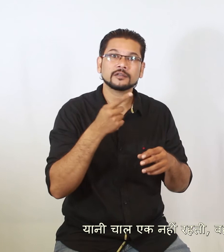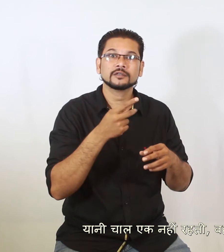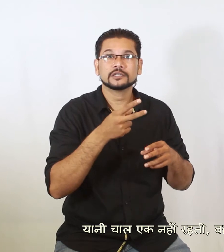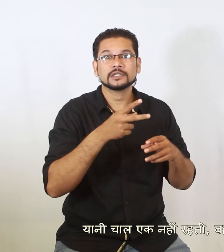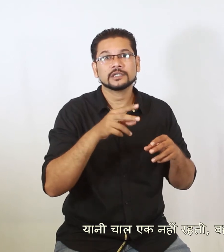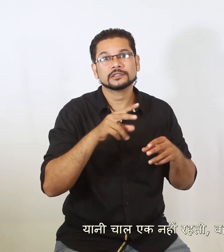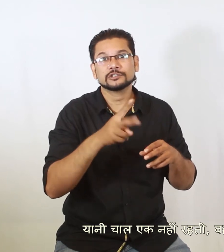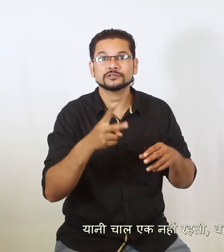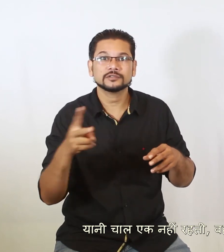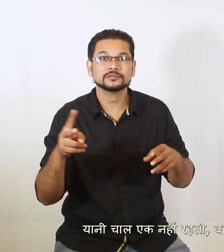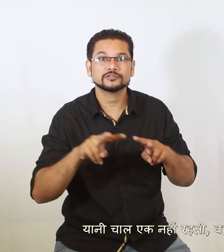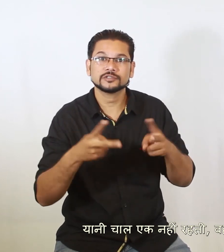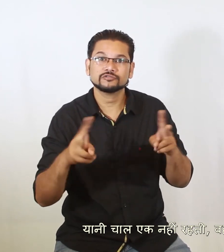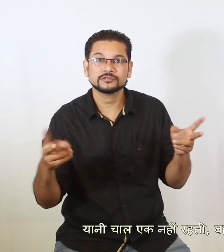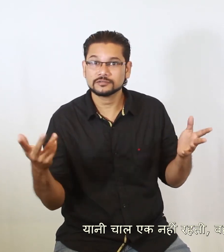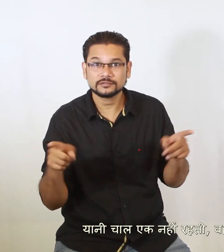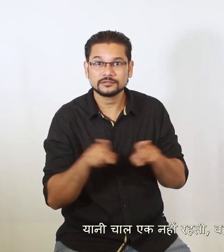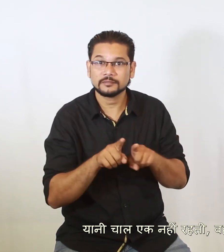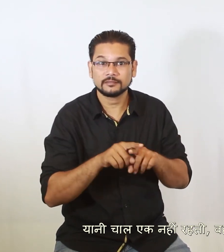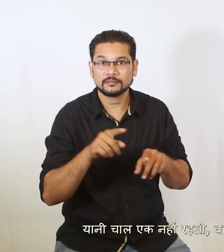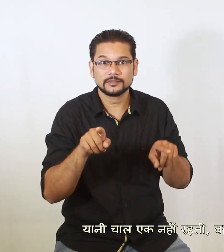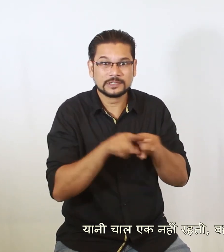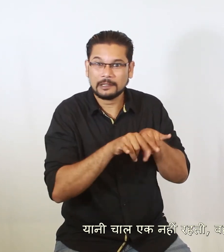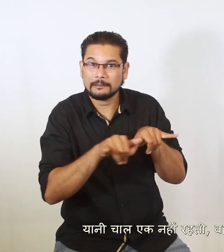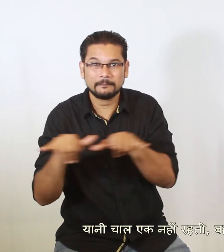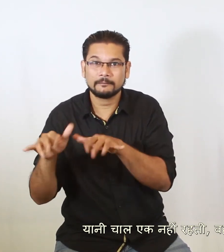यानि चाल एक नहीं रहती वो बदल रही होती है